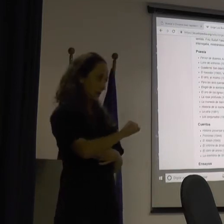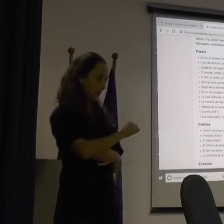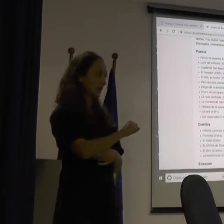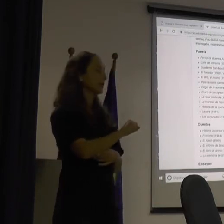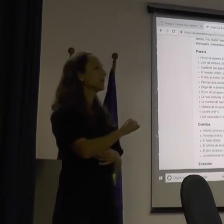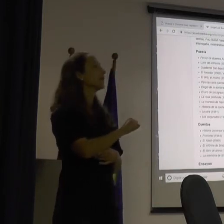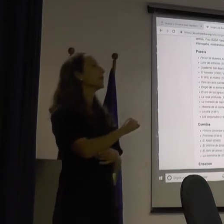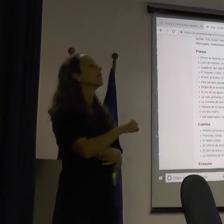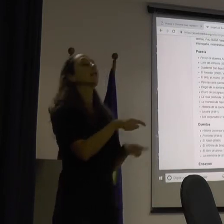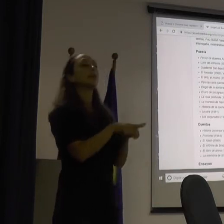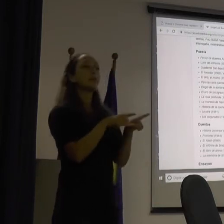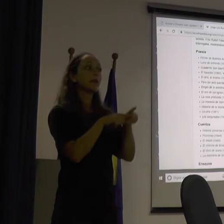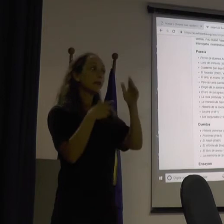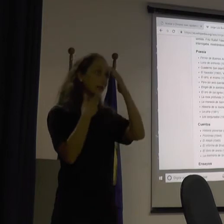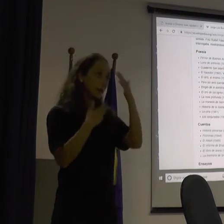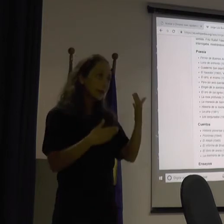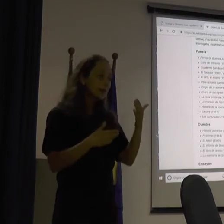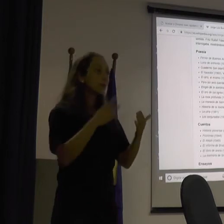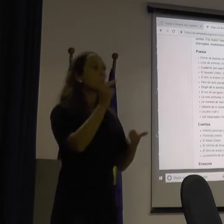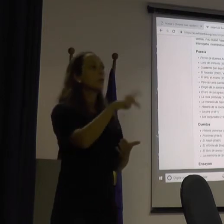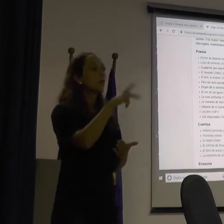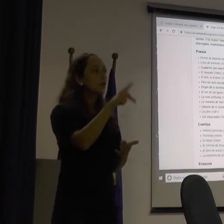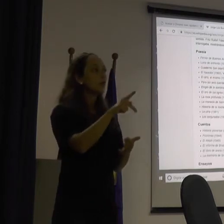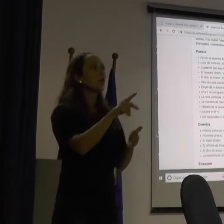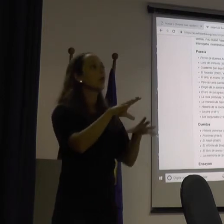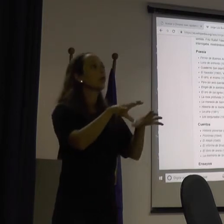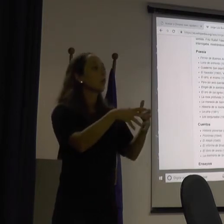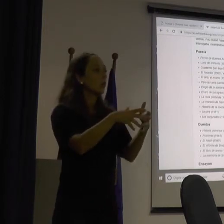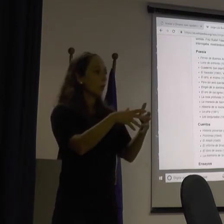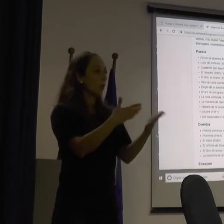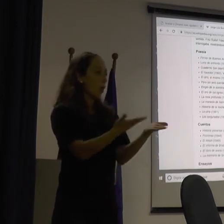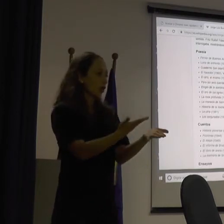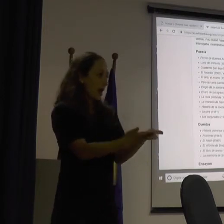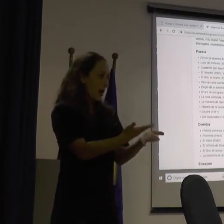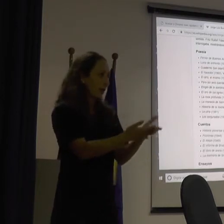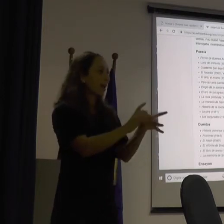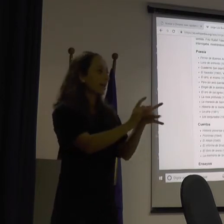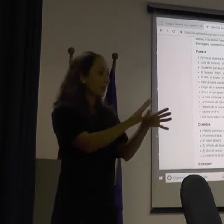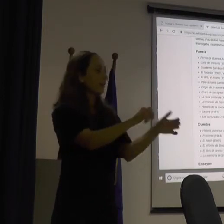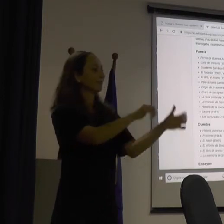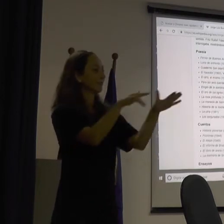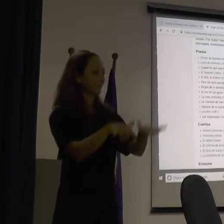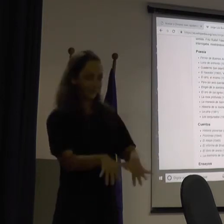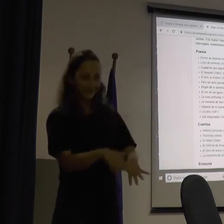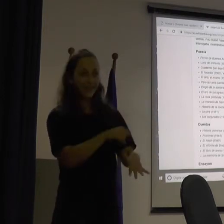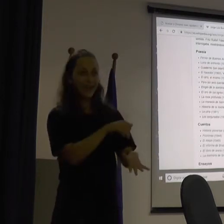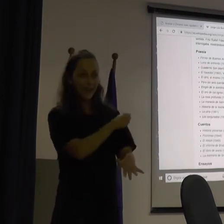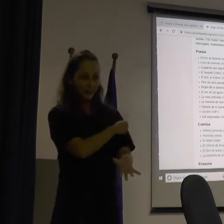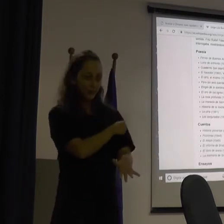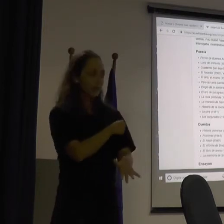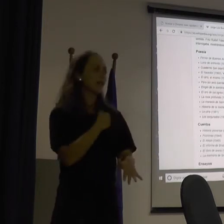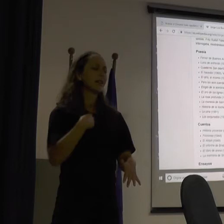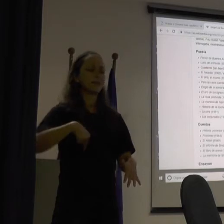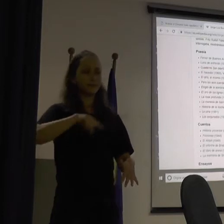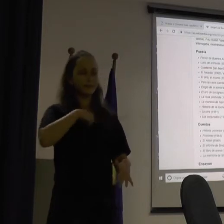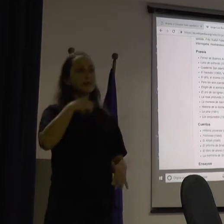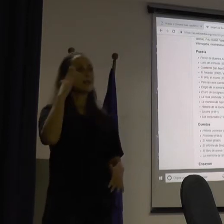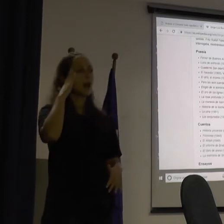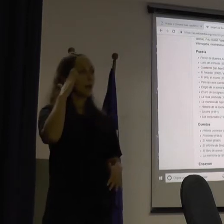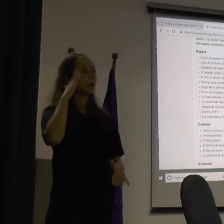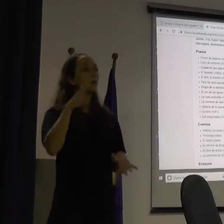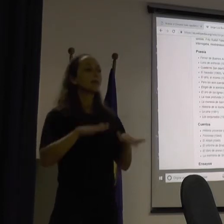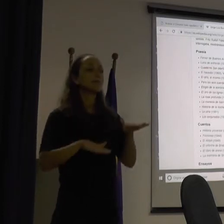quero agradecer os colegas que liberaram as turmas. Né? Isso a gente sempre sabe que muitas vezes a gente traz,